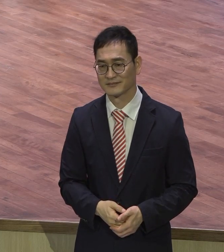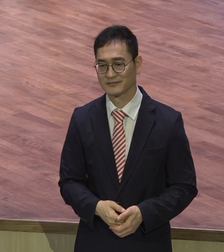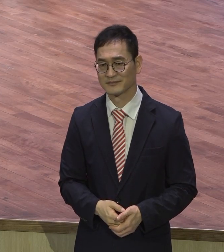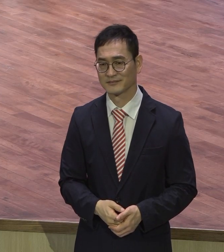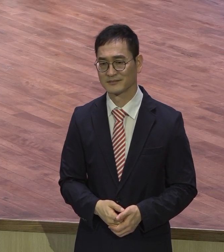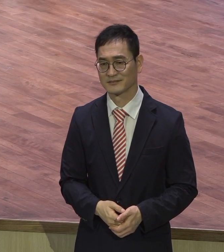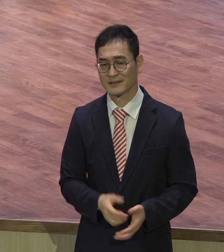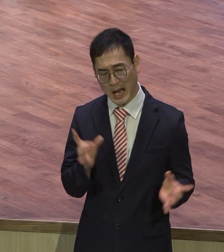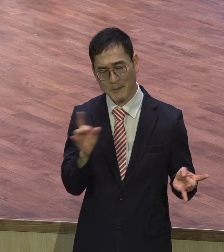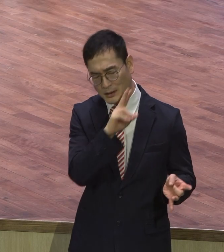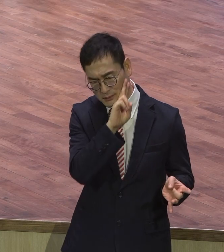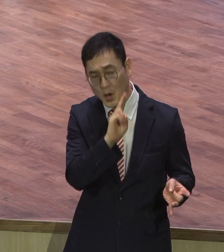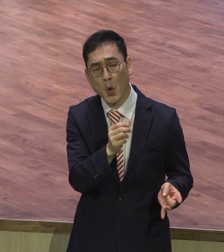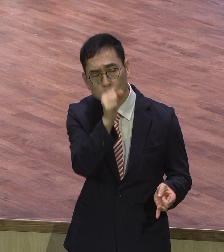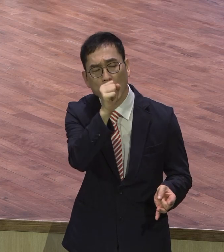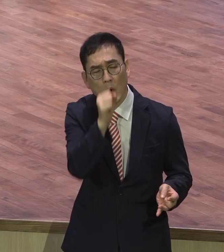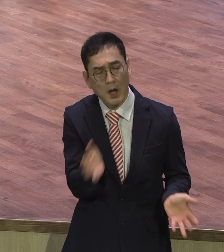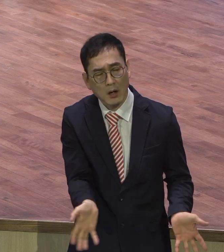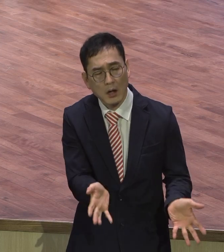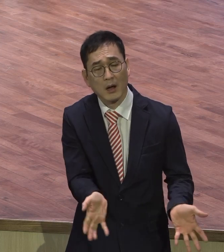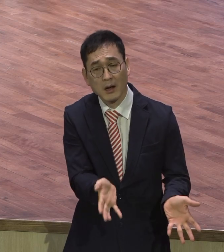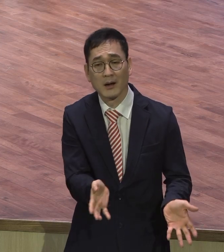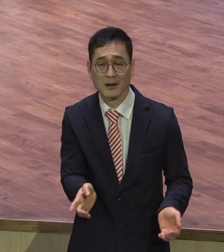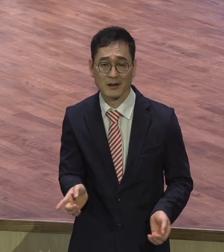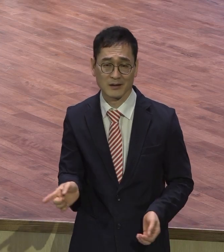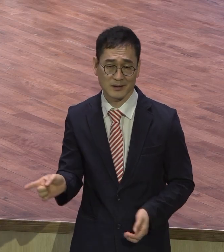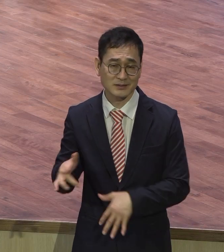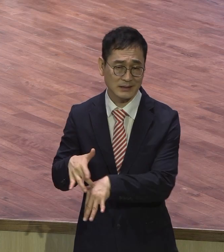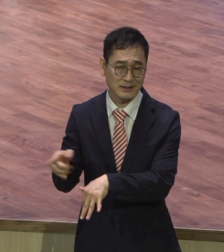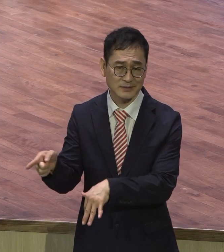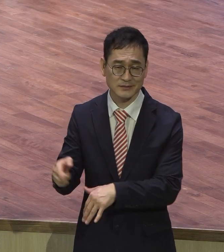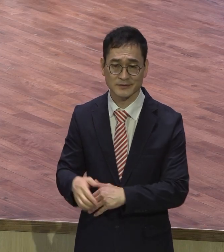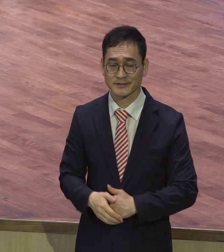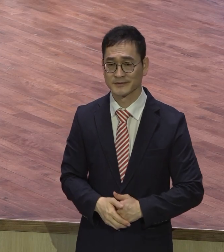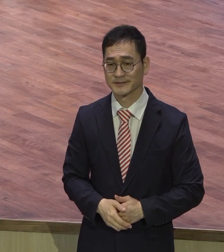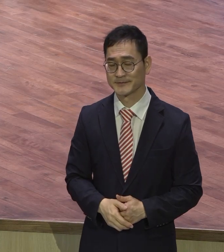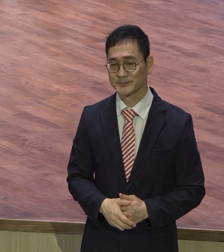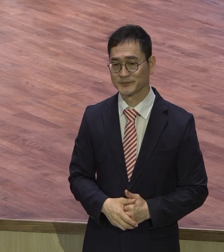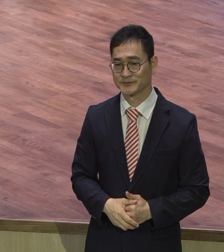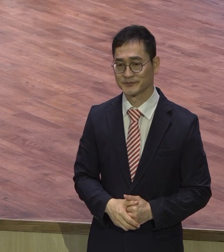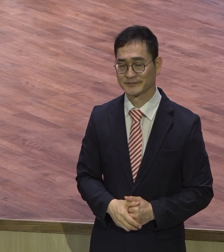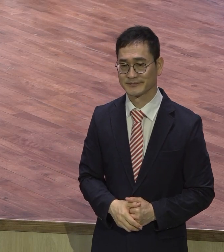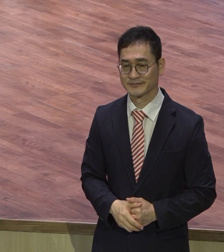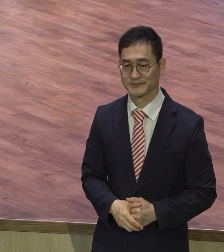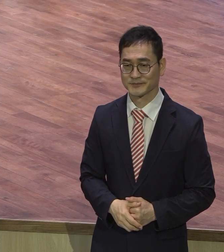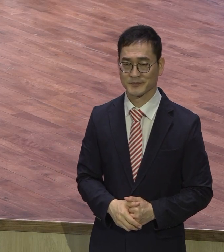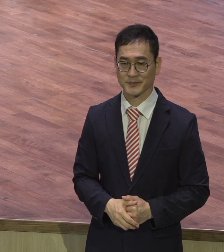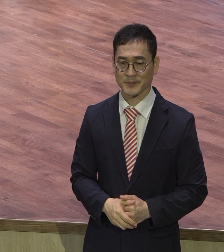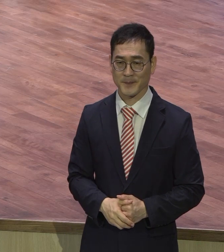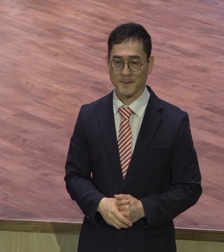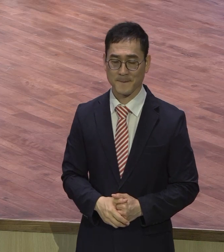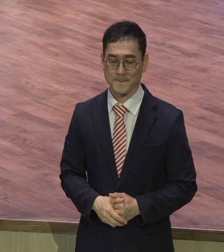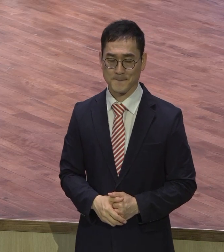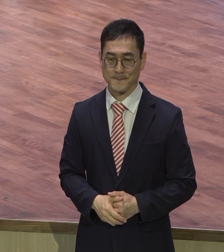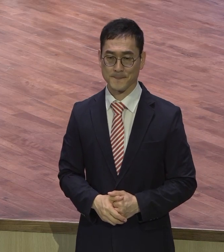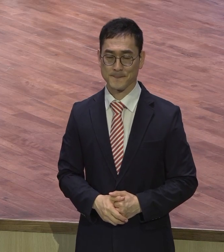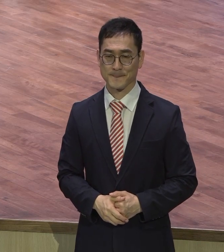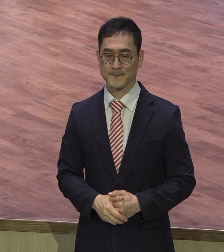이제는 그냥 말로 완전히 그냥 다 모습이 다 드러나게 돼 있어요. 저는